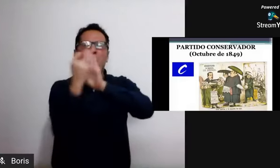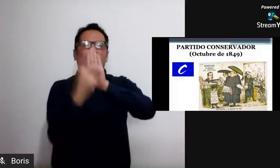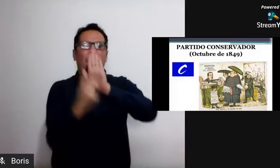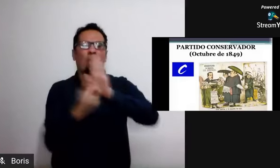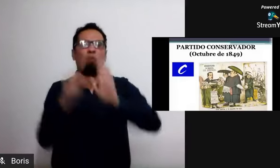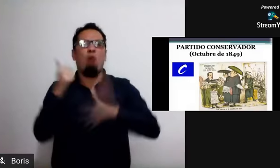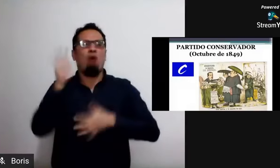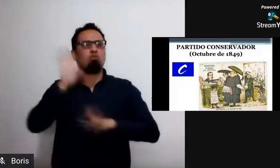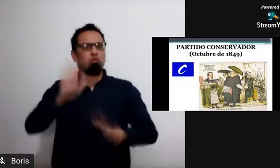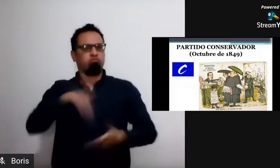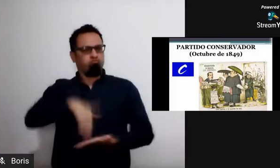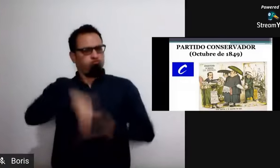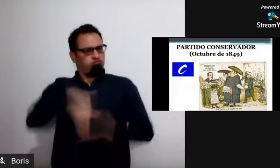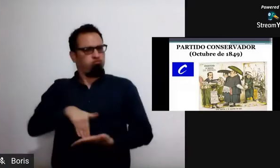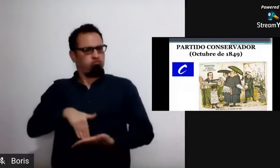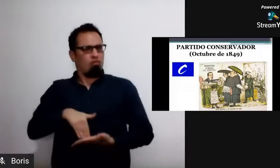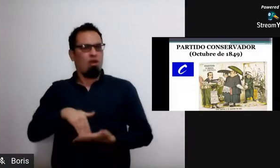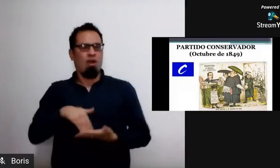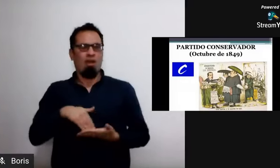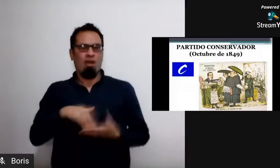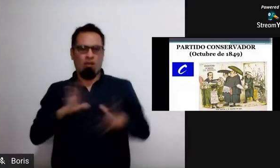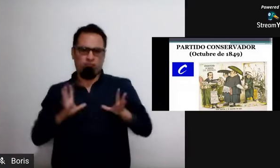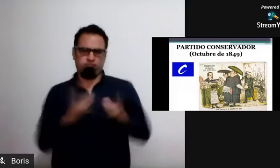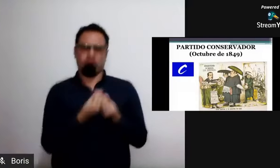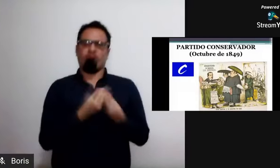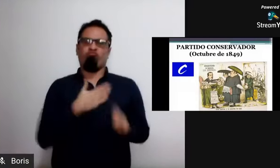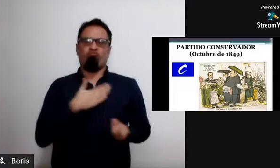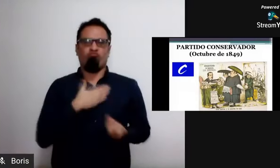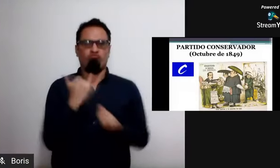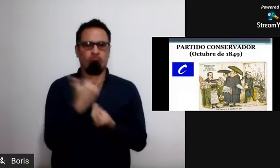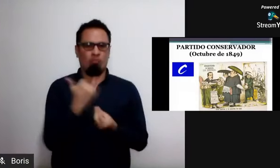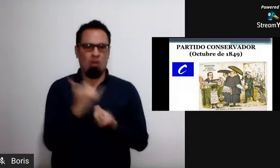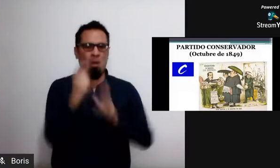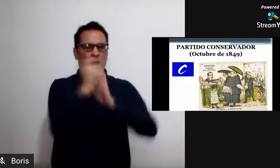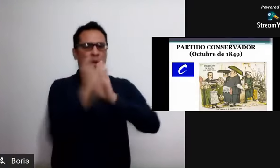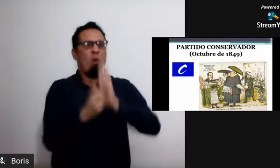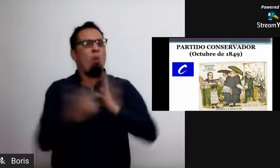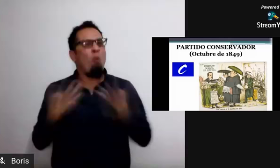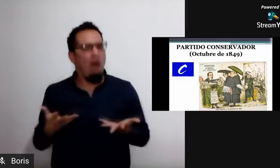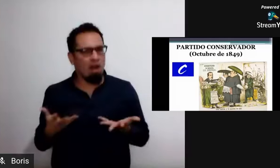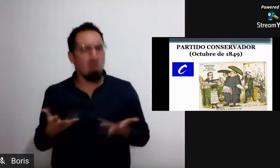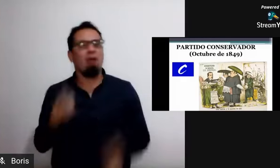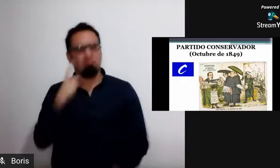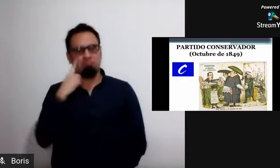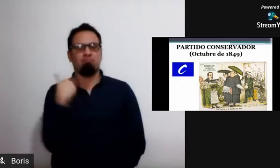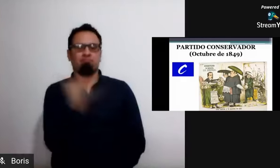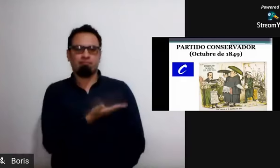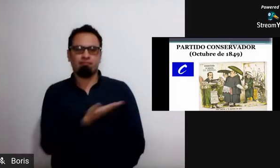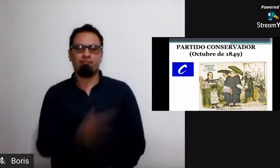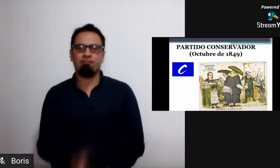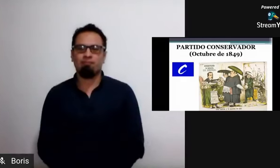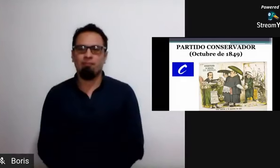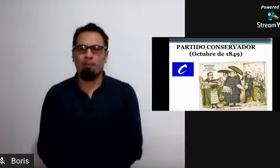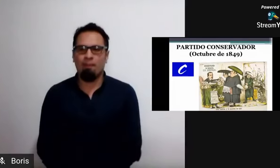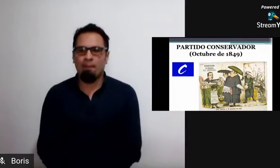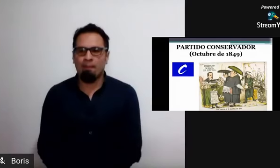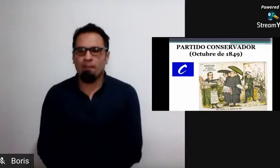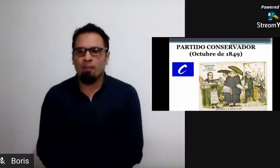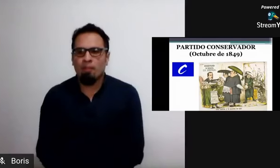no debía estar en cabeza de terratenientes. Estas eran como las diferencias más radicales. En ese momento vemos adeptos